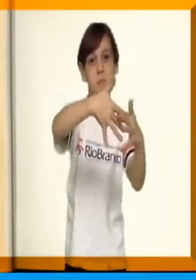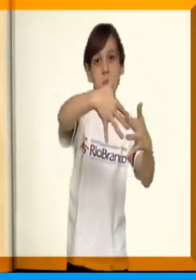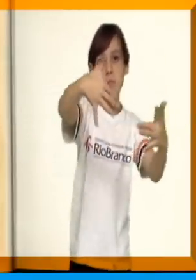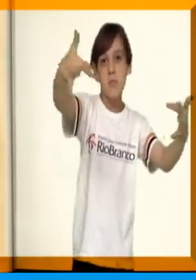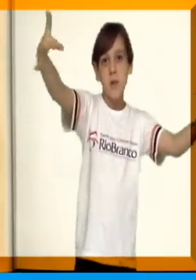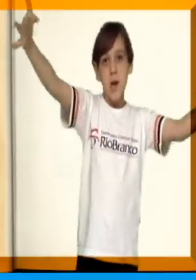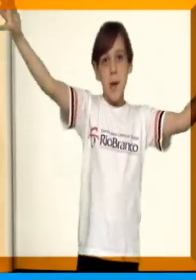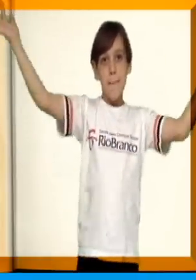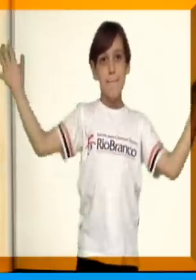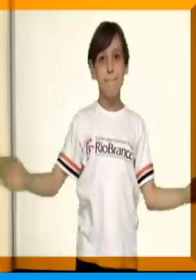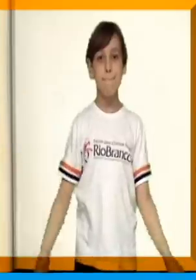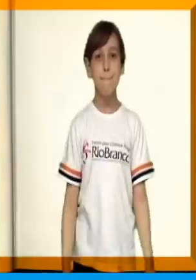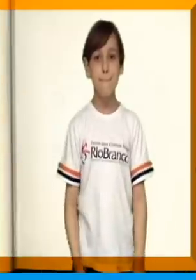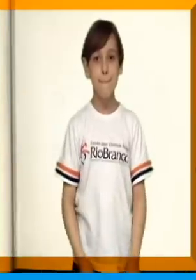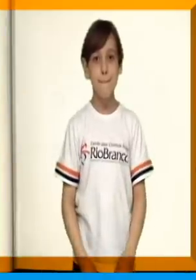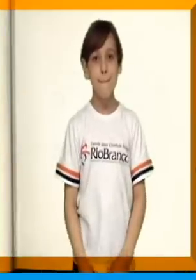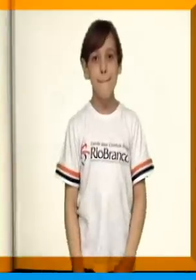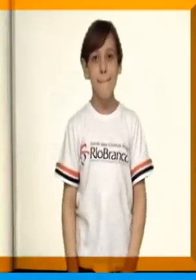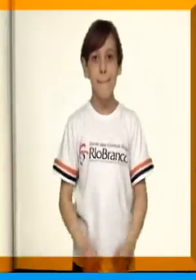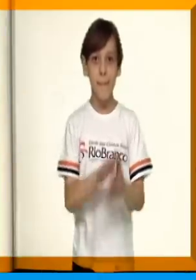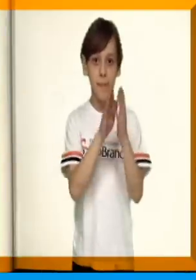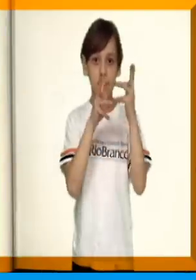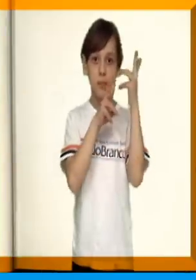videogame, brincavam de muitas coisas.